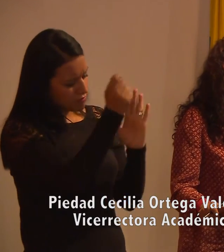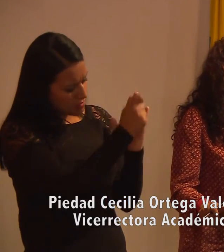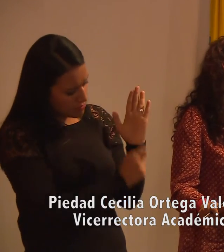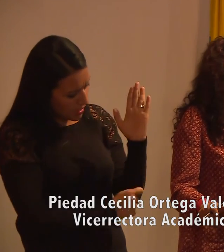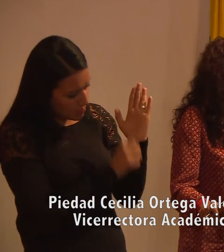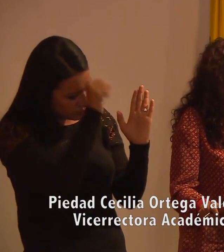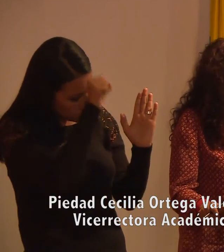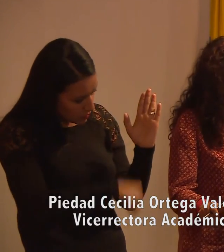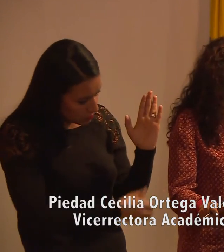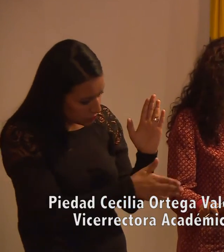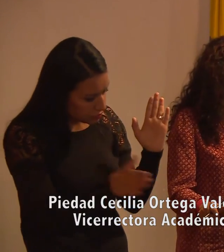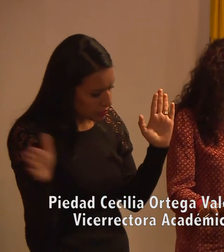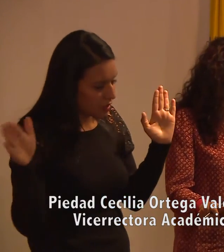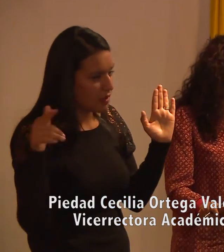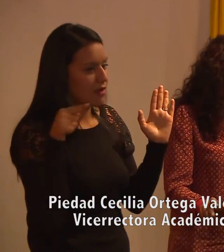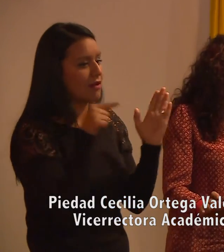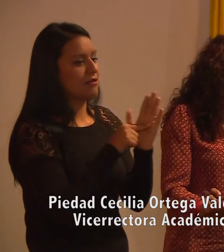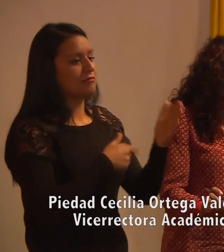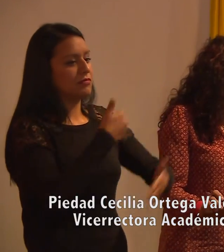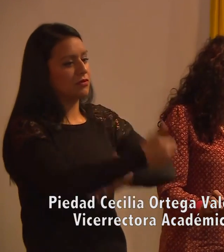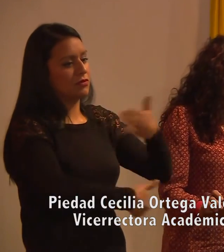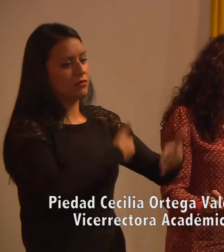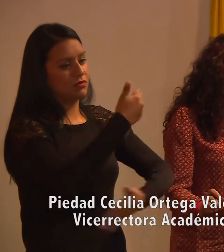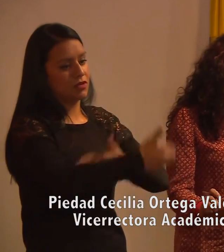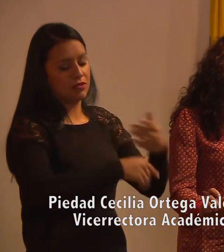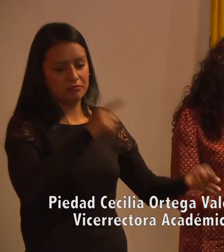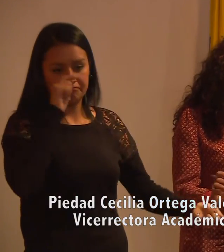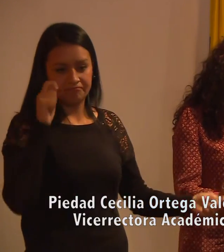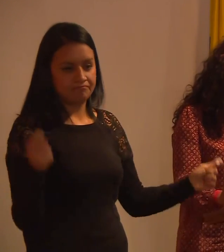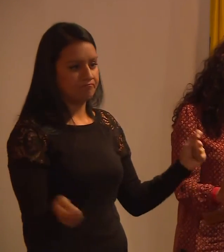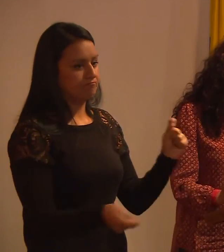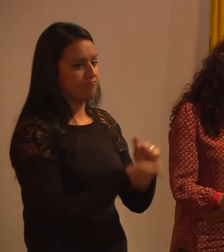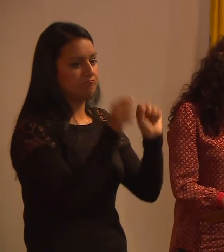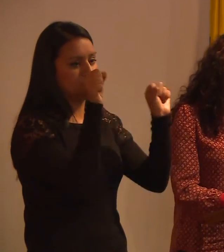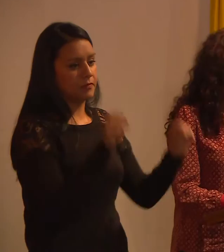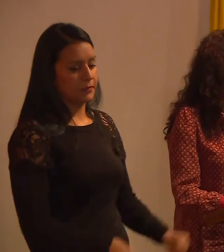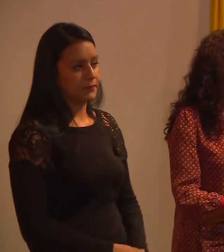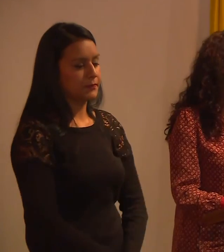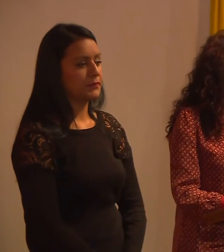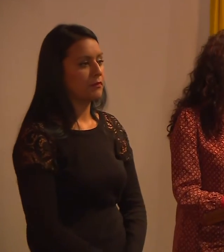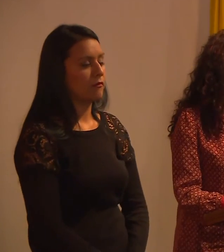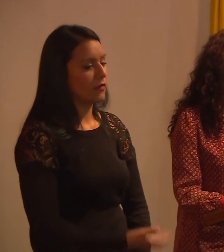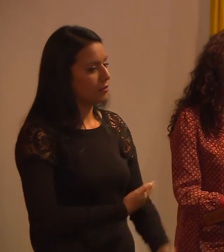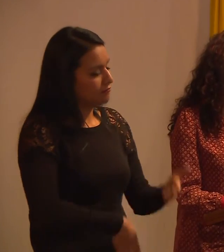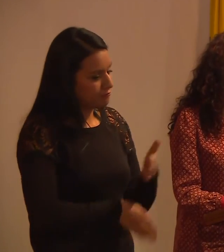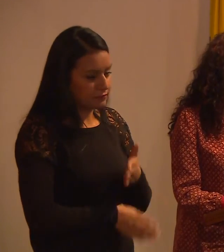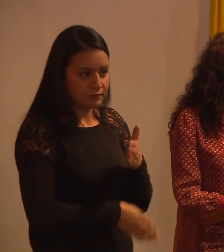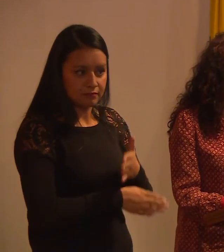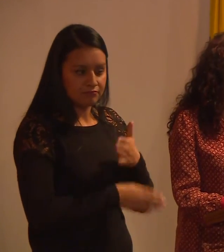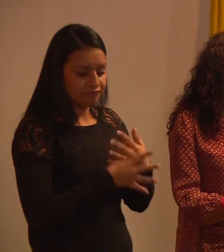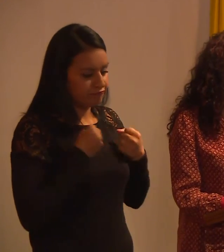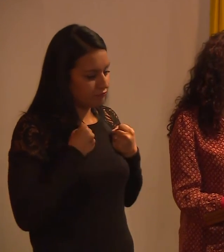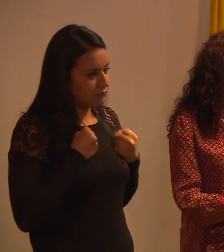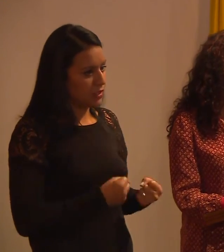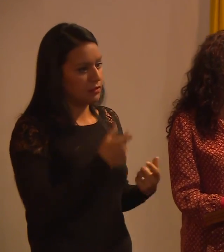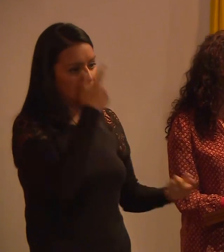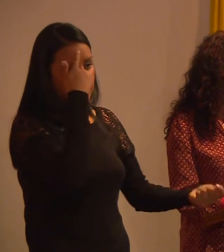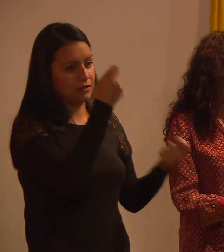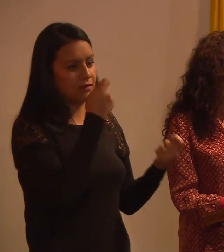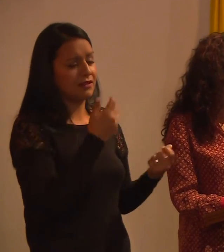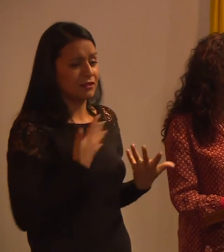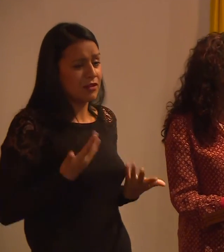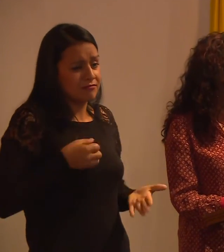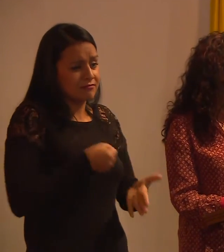de posibilidad para que hagamos posible estos procesos de transformación y seguir afianzando estas estrategias.